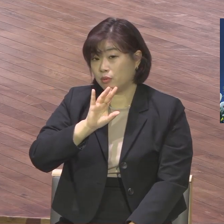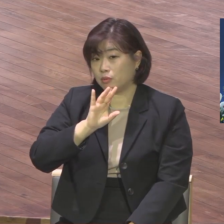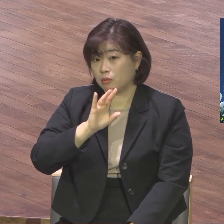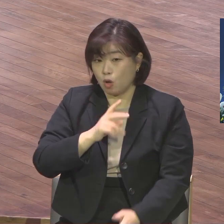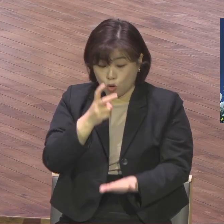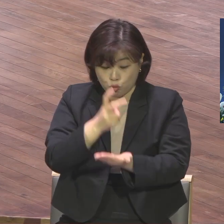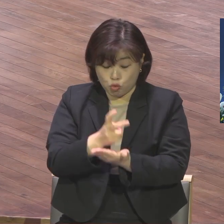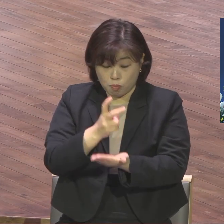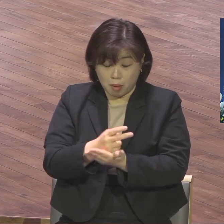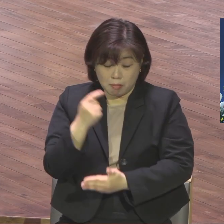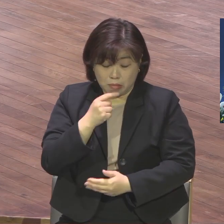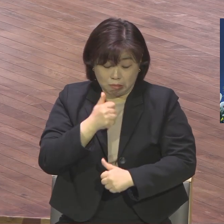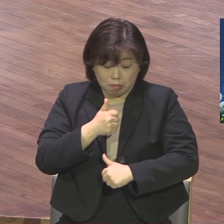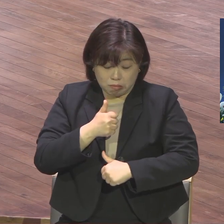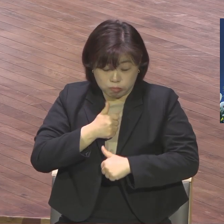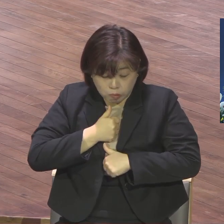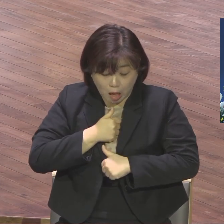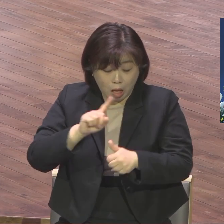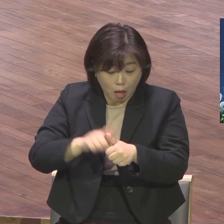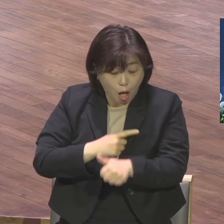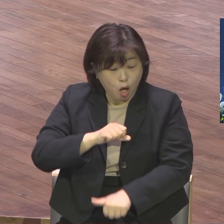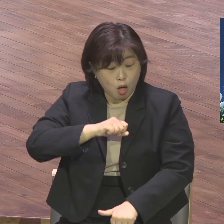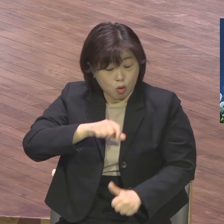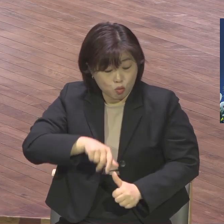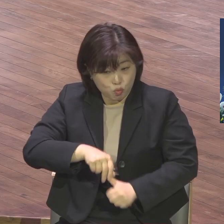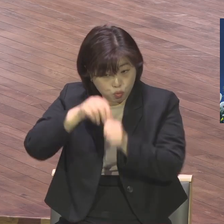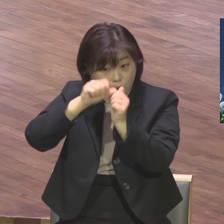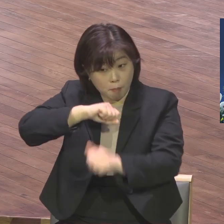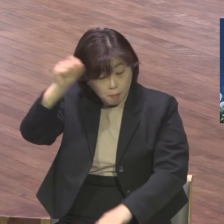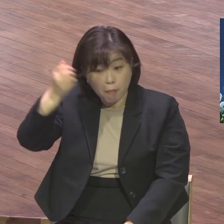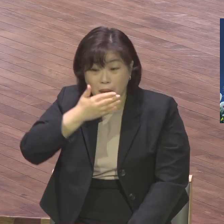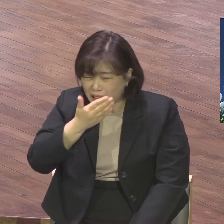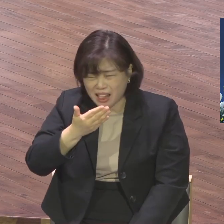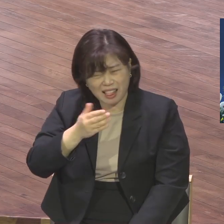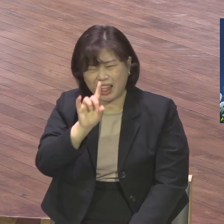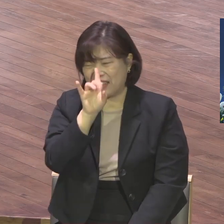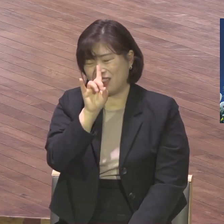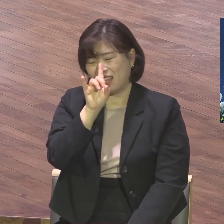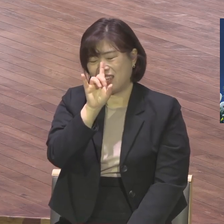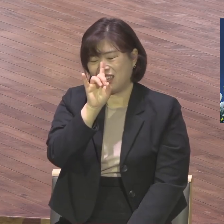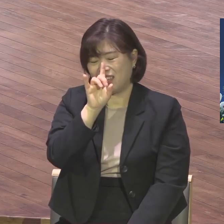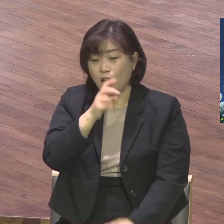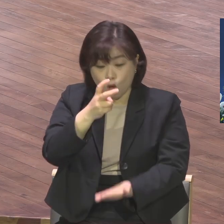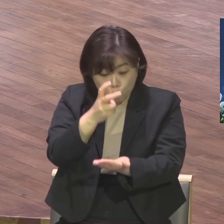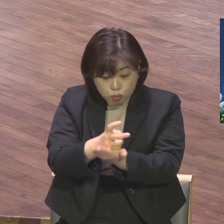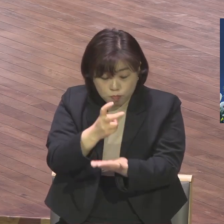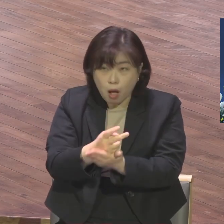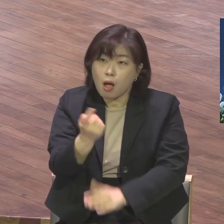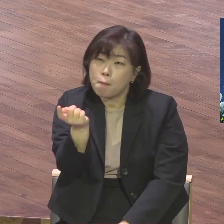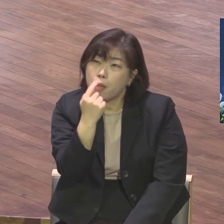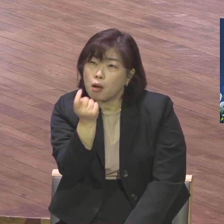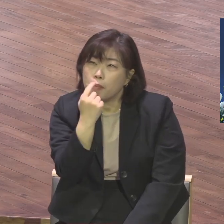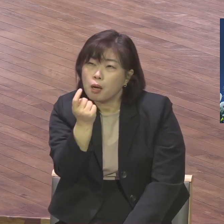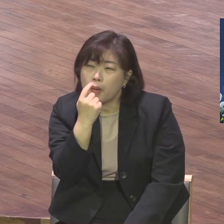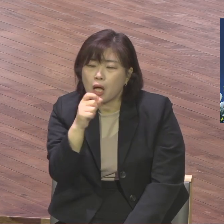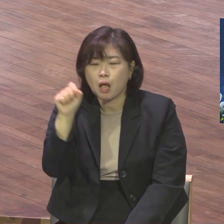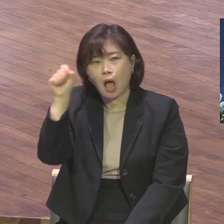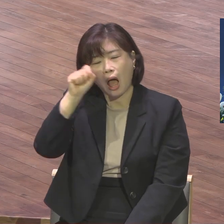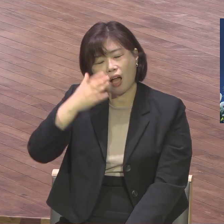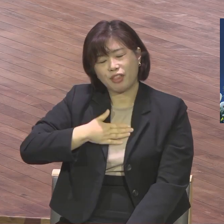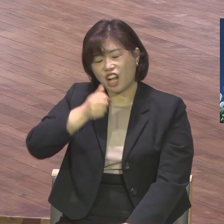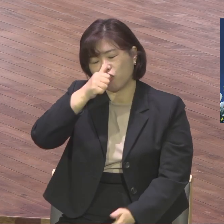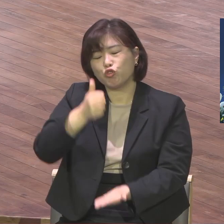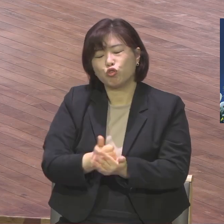구원받을 사람은 아무도 없다. 율법을 통해서 깨닫는 게 뭐냐? 아, 나 죄인이구나. 율법이 없으면 죄인인 줄도